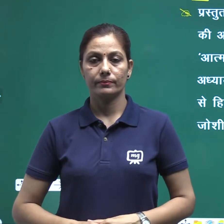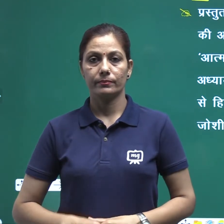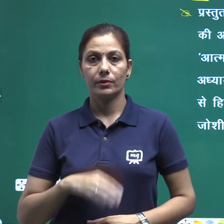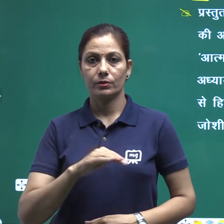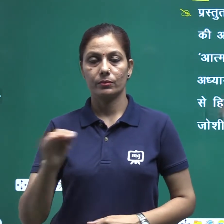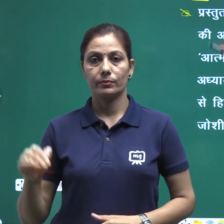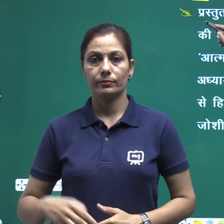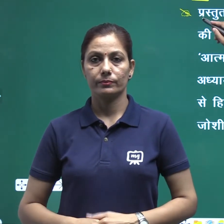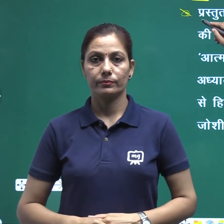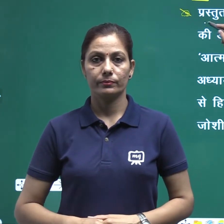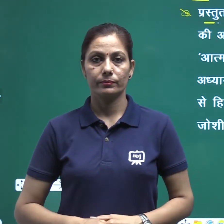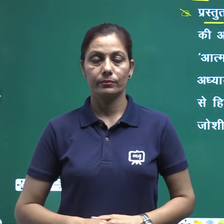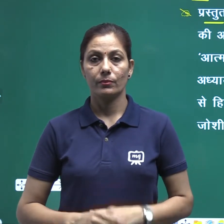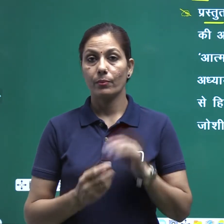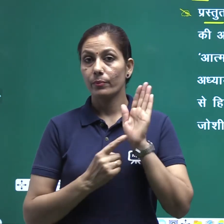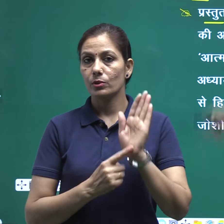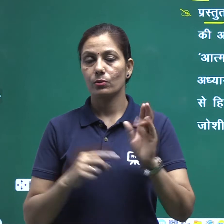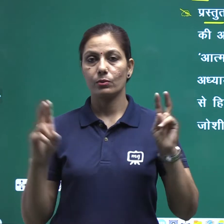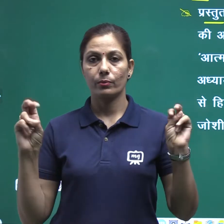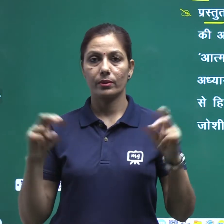बच्चों, प्रस्तुत पाठ